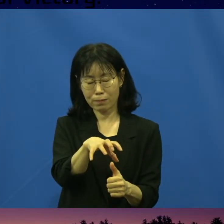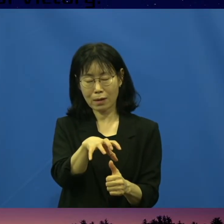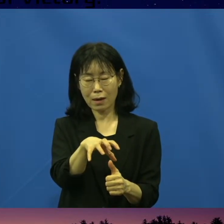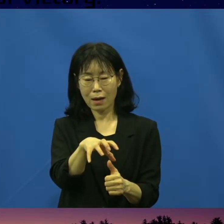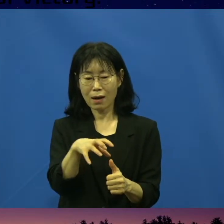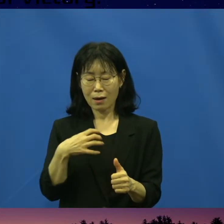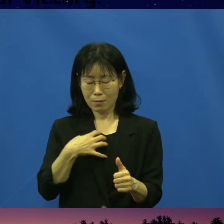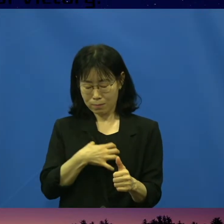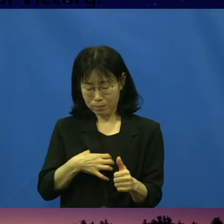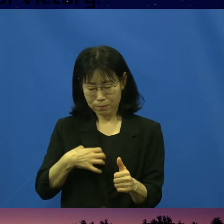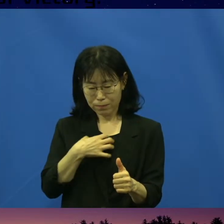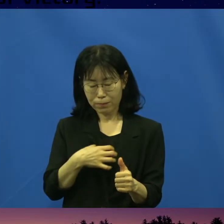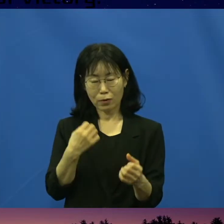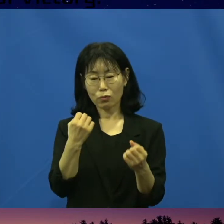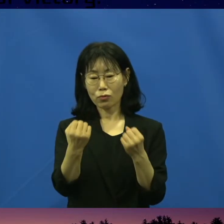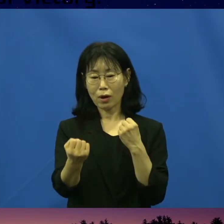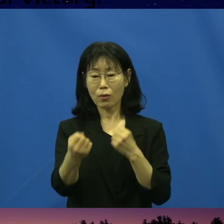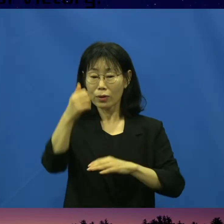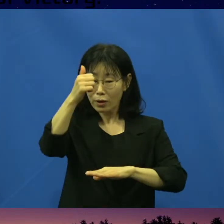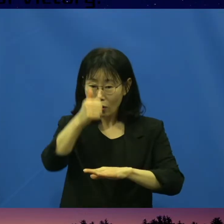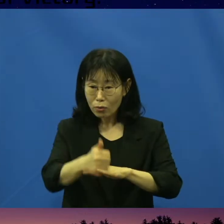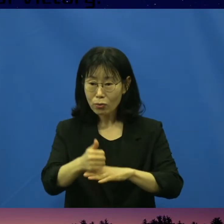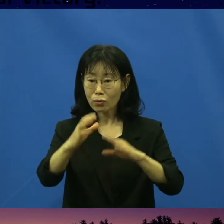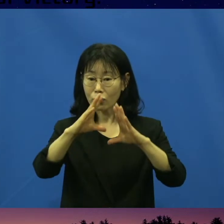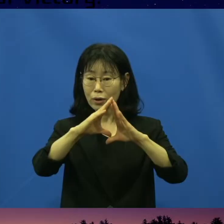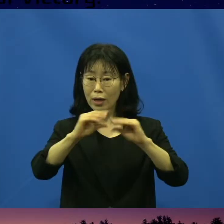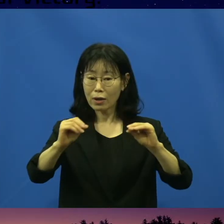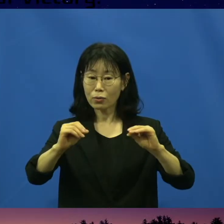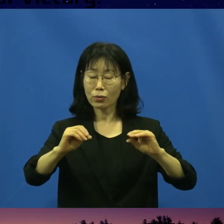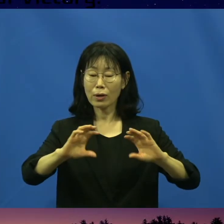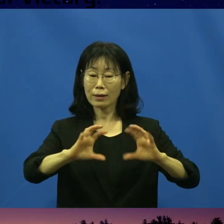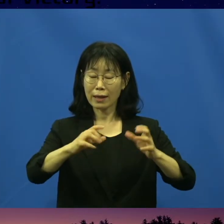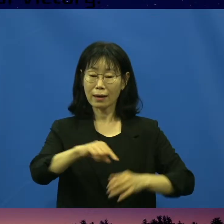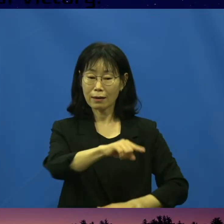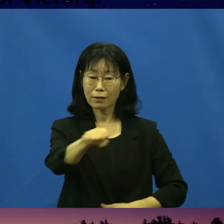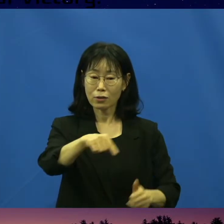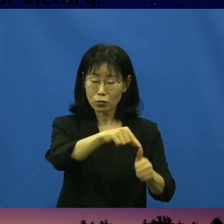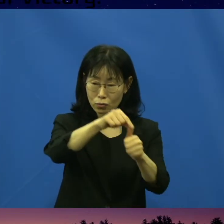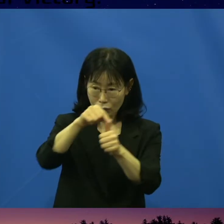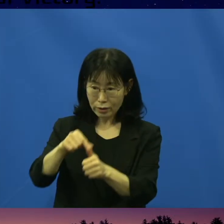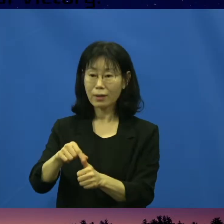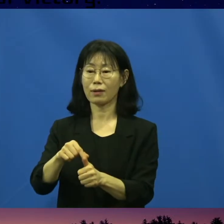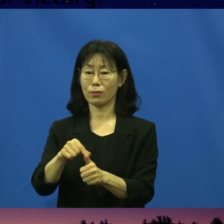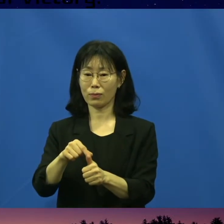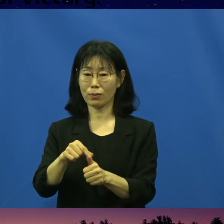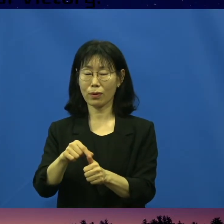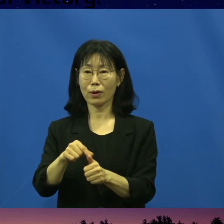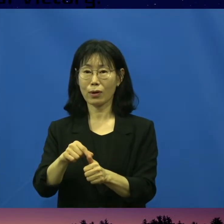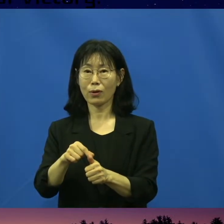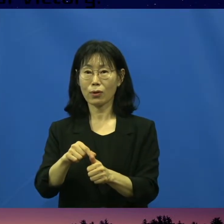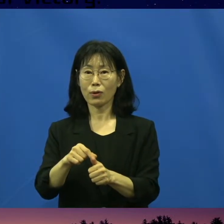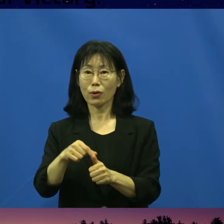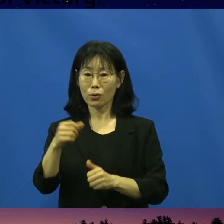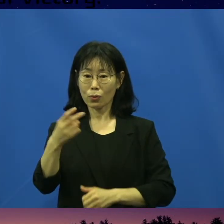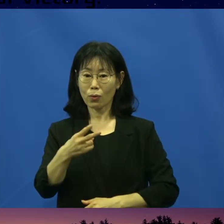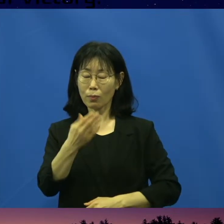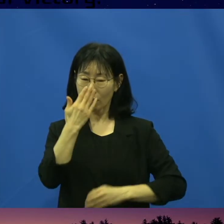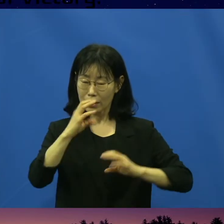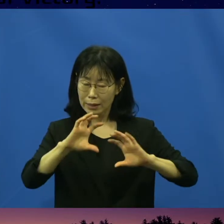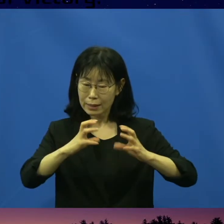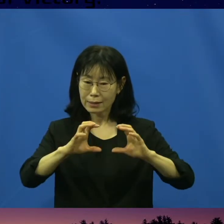나라를 어떻게 살리고 결국은 그 요셉을 통해 히브리 민족을 일으키고 이스라엘이라고 하는 민족을 통해 온 인류를